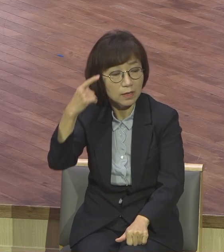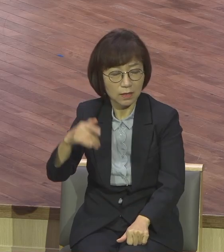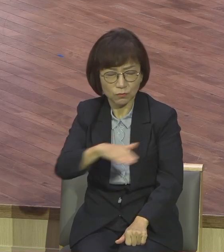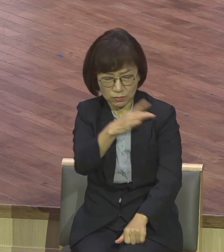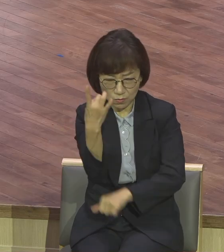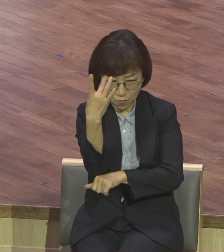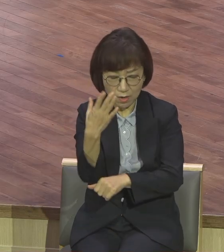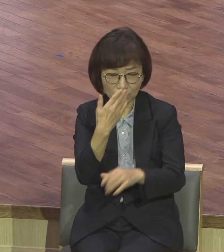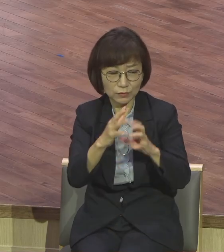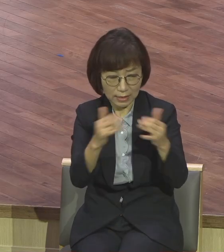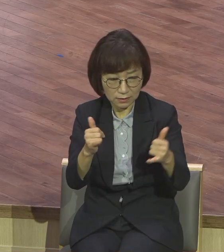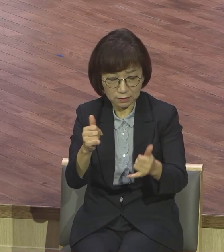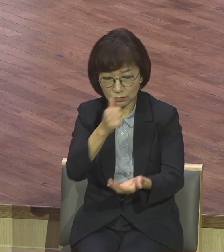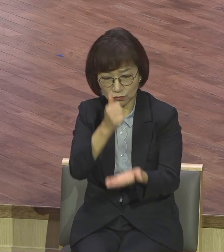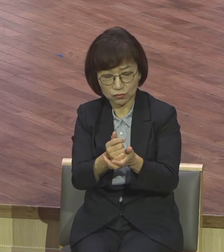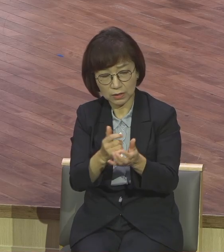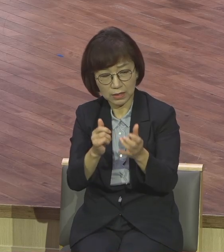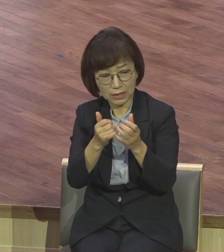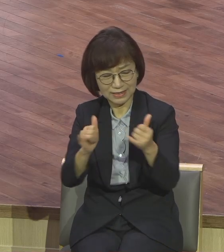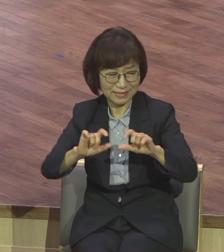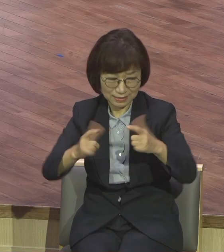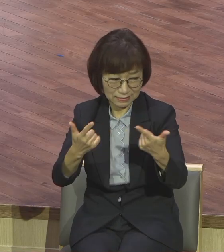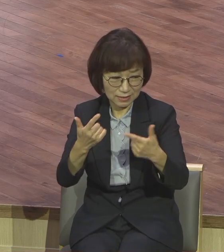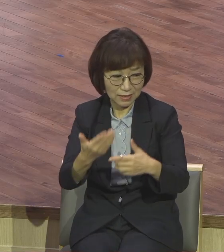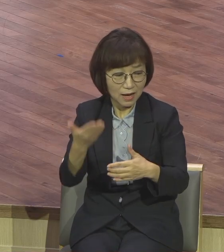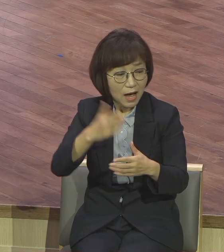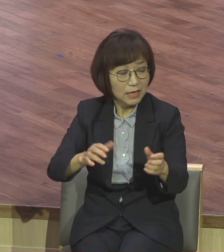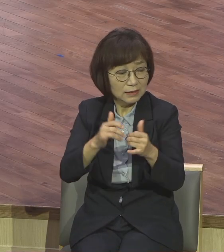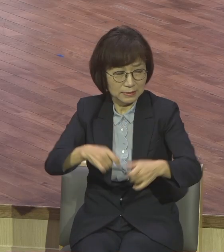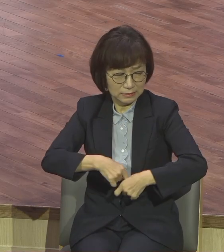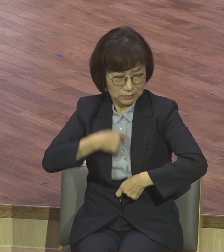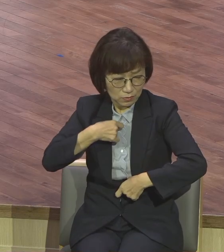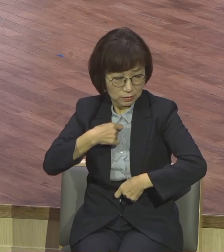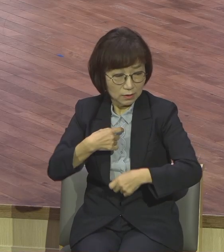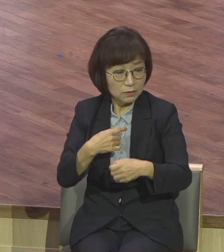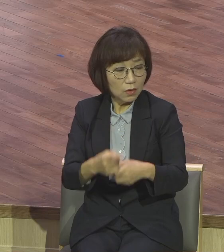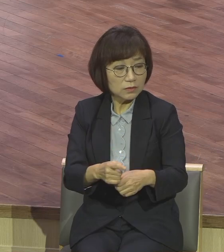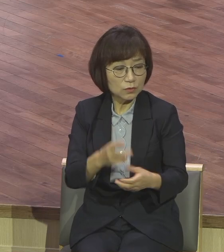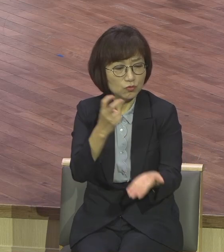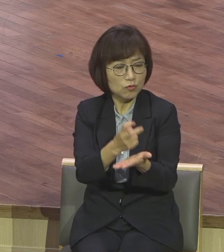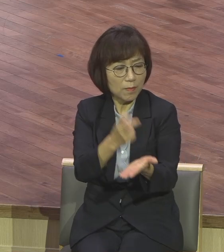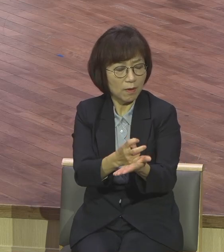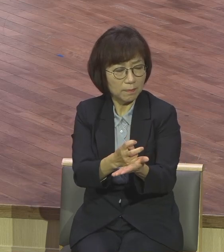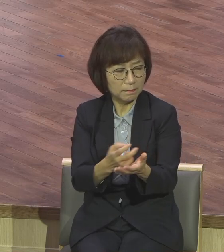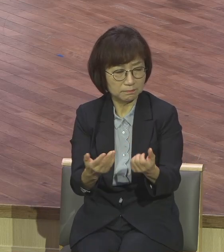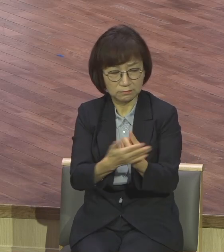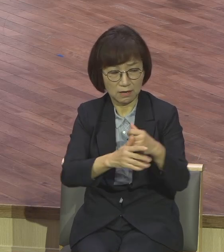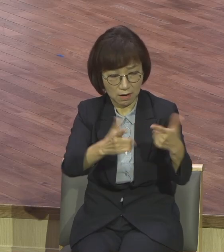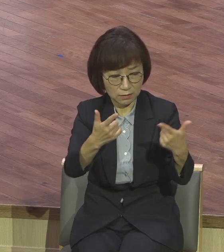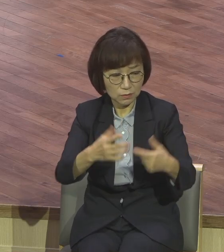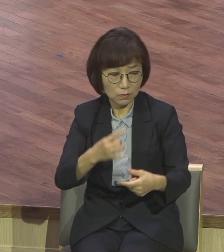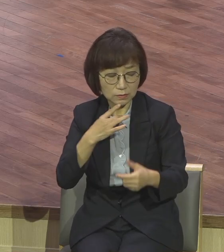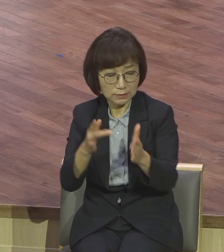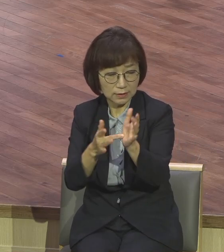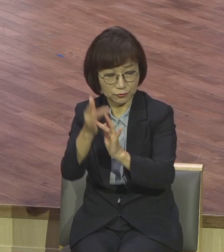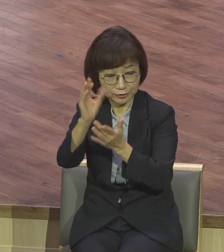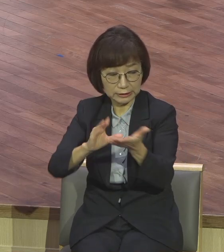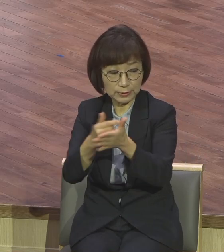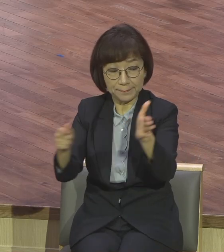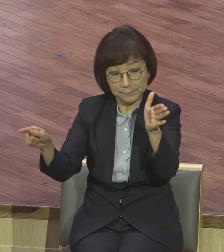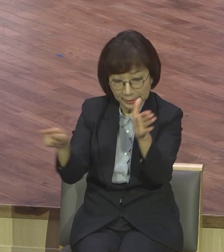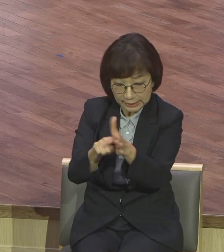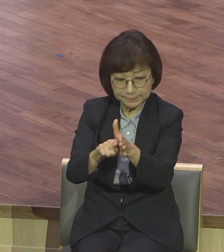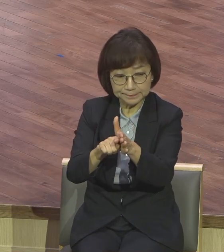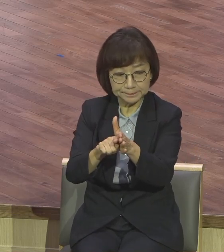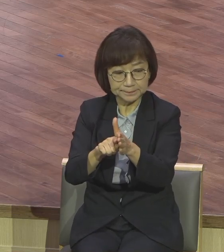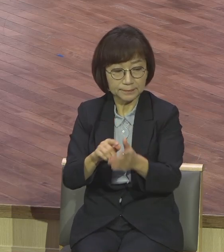본래 유대인이요 이방 죄인이 아니로되 사람이 의롭게 되는 것은 율법의 행위로 말미암음이 아니요 오직 예수 그리스도를 믿음으로 말미암은